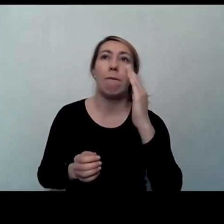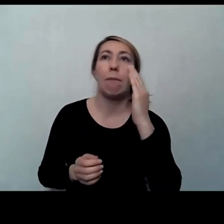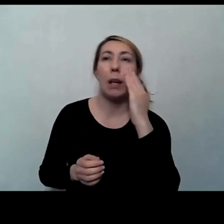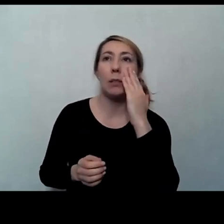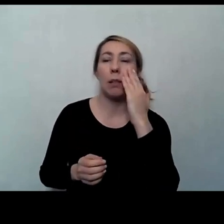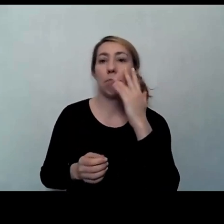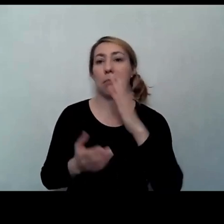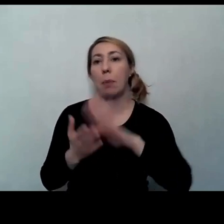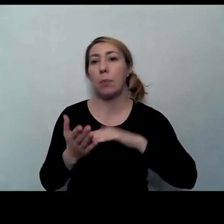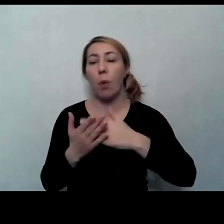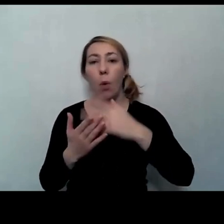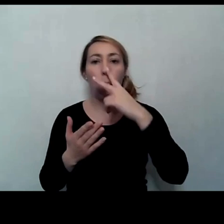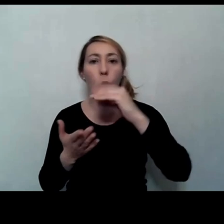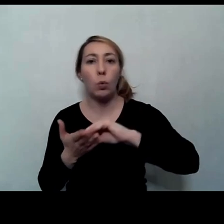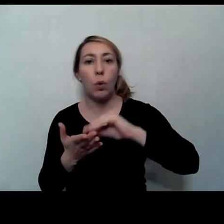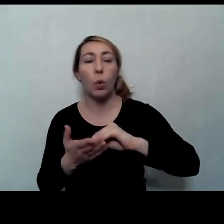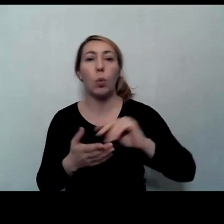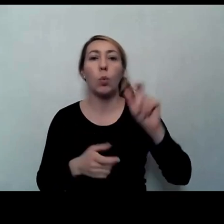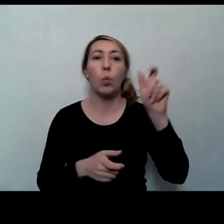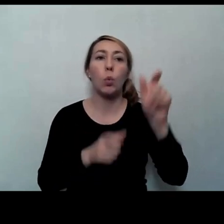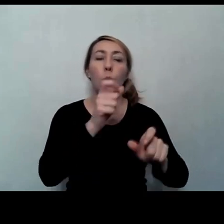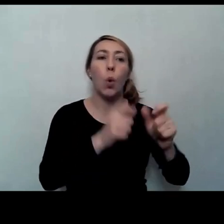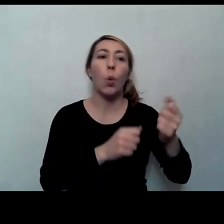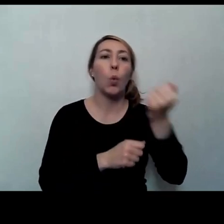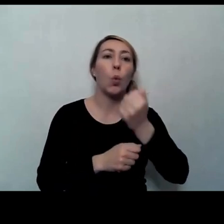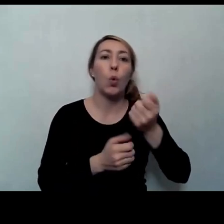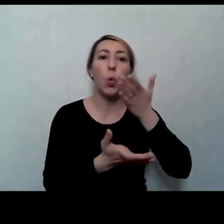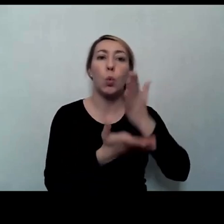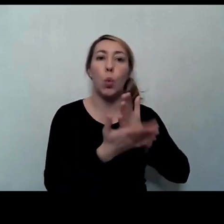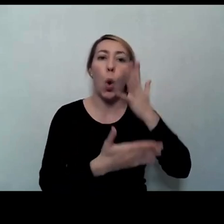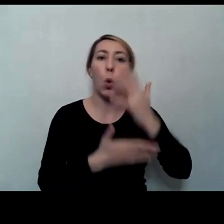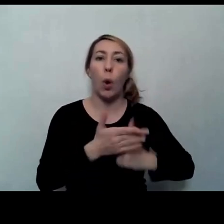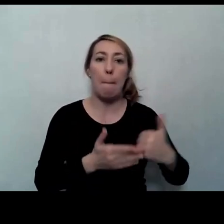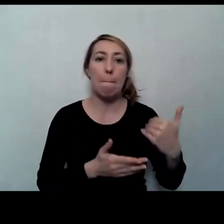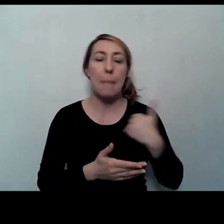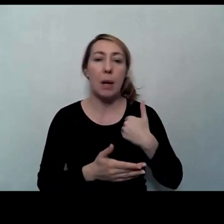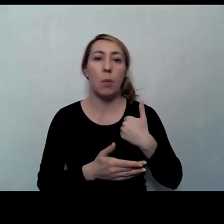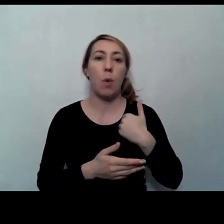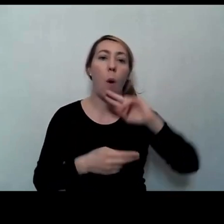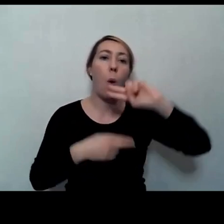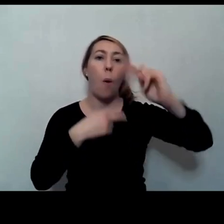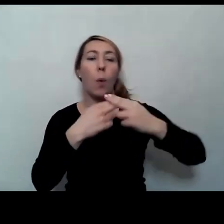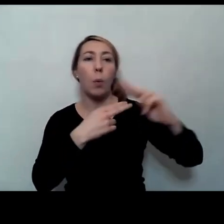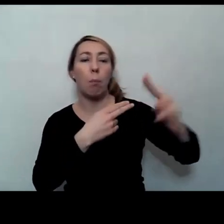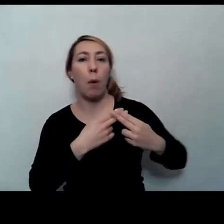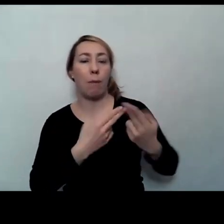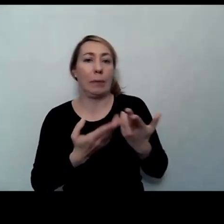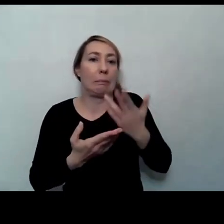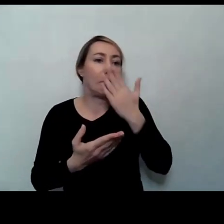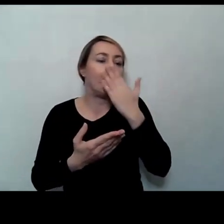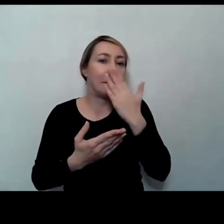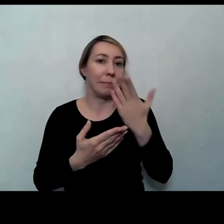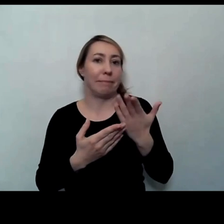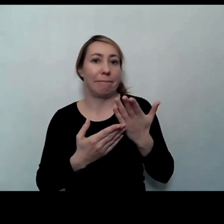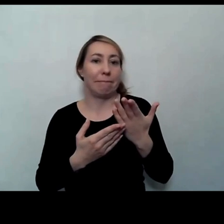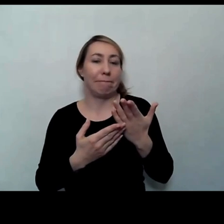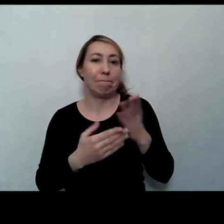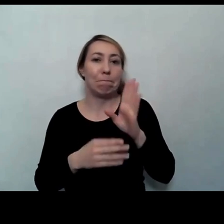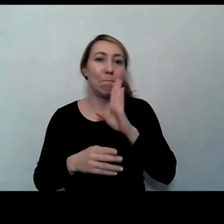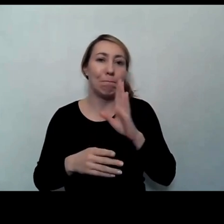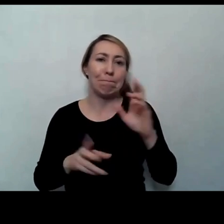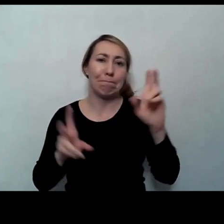takich doświadczeniach tych użytkowników, którzy już korzystali z tego narzędzia, jaki jest ich feedback, jakieś może case study?